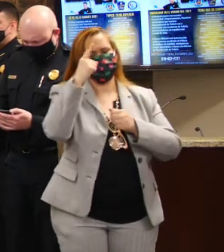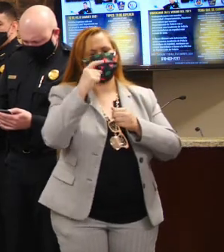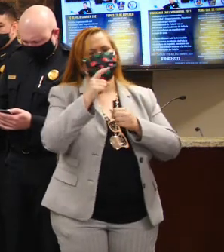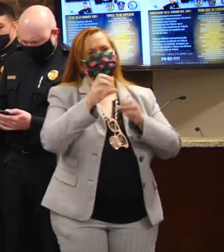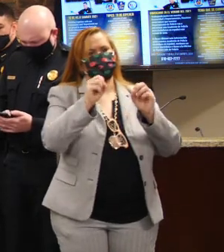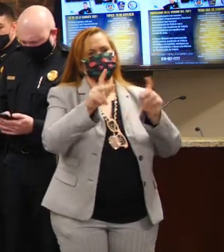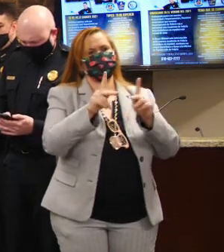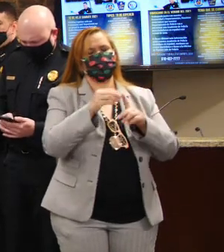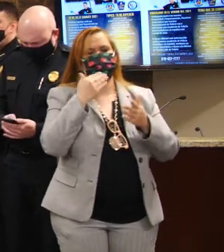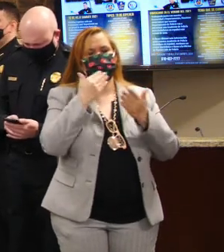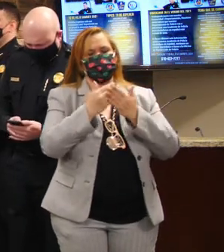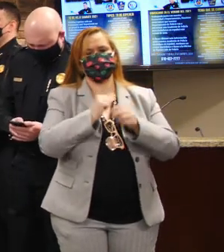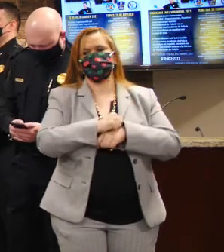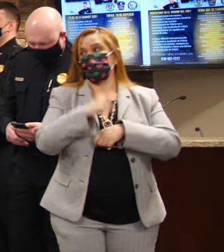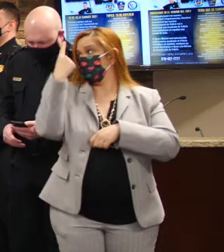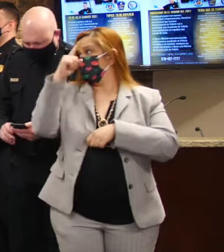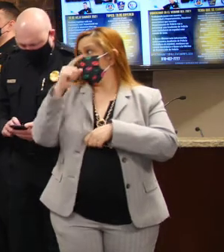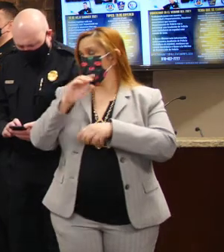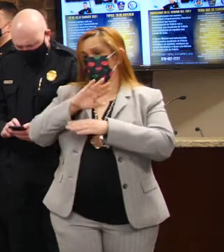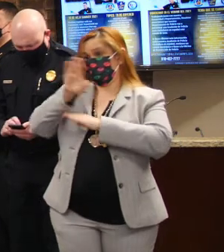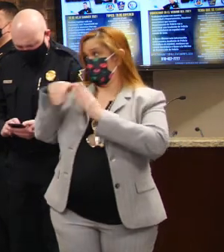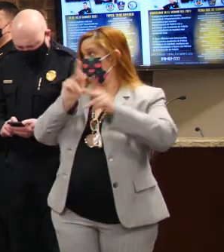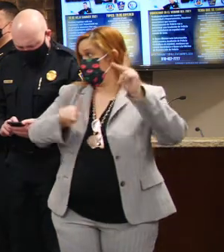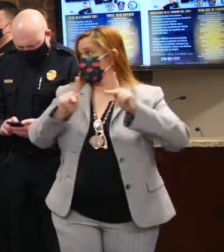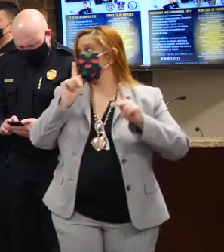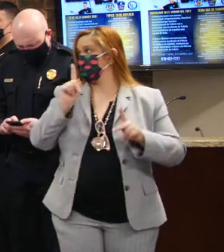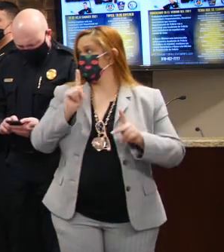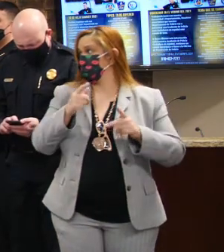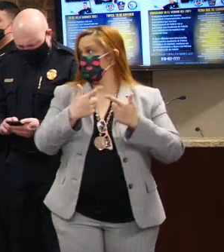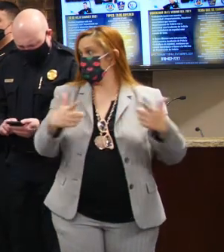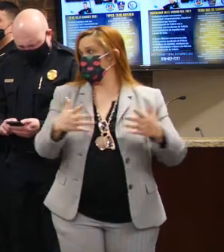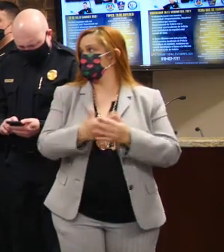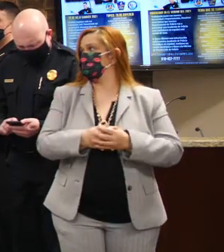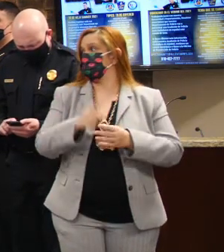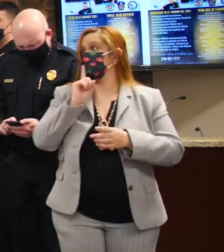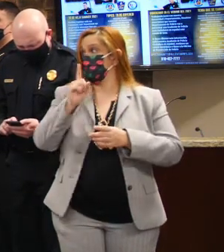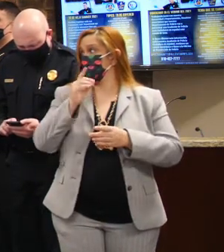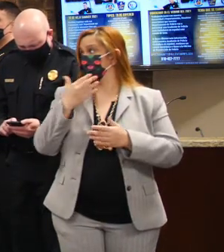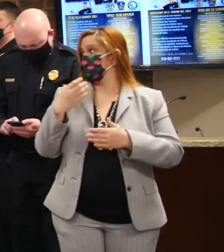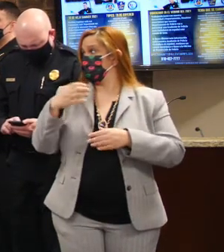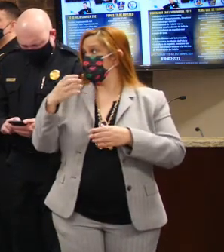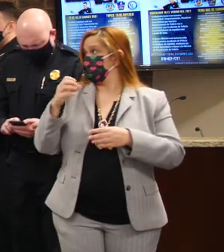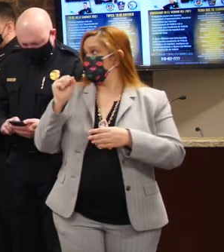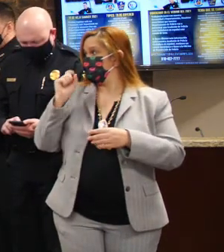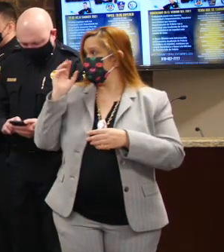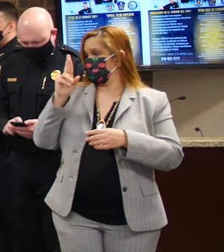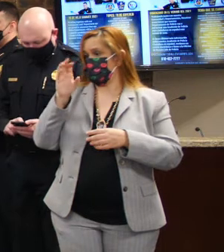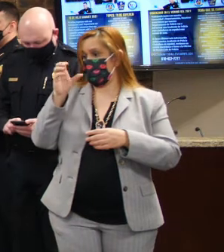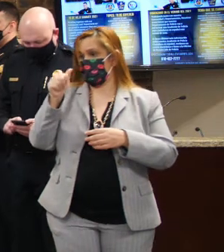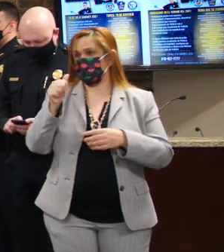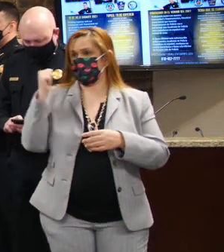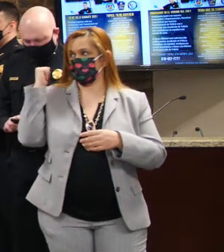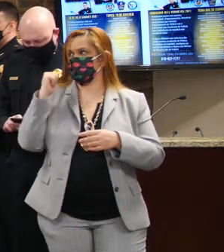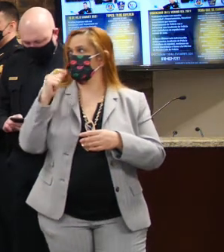a Cynthia Mota y a el alcalde y a todos los que están atrás, el jefe de la policía, su jefe Roca, y